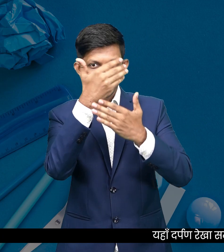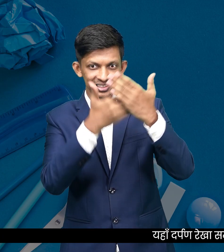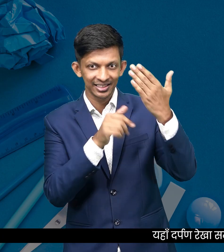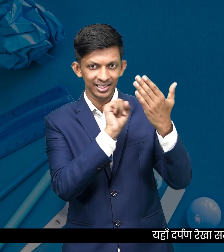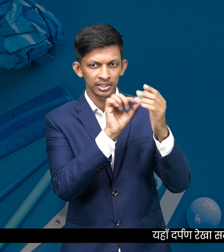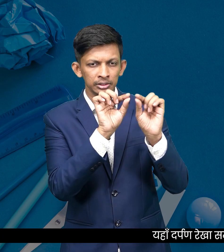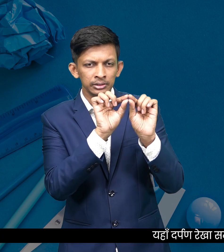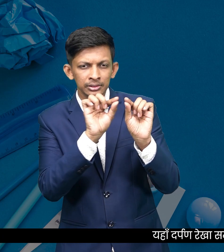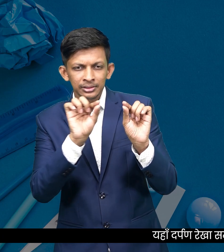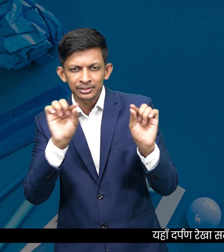है।